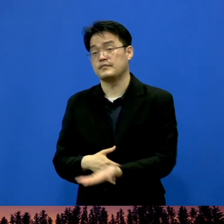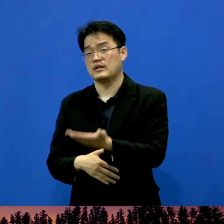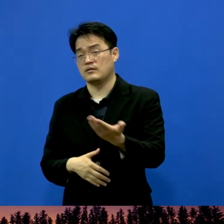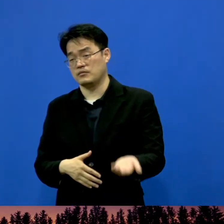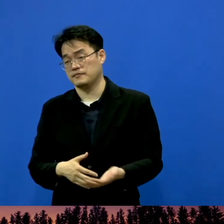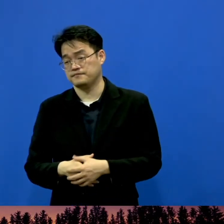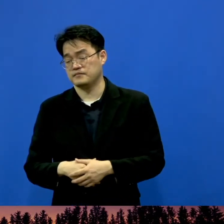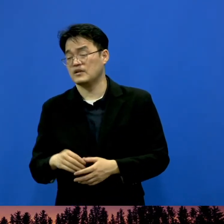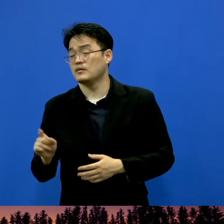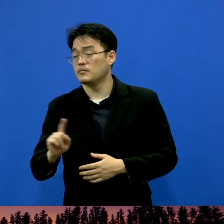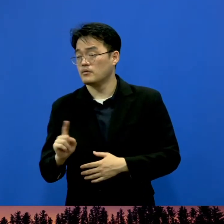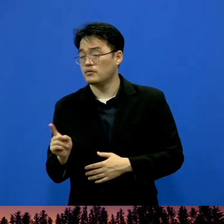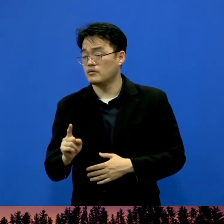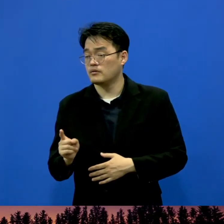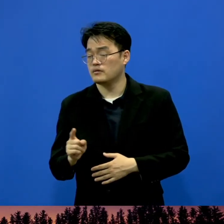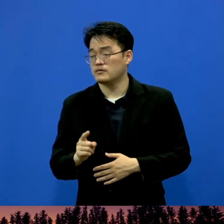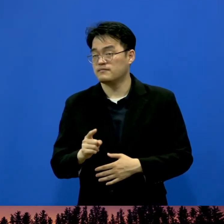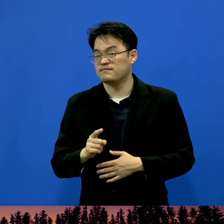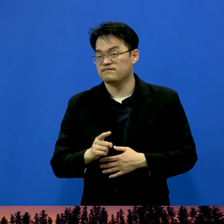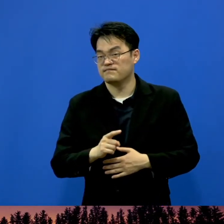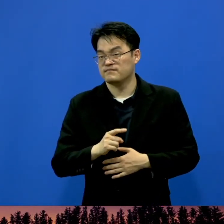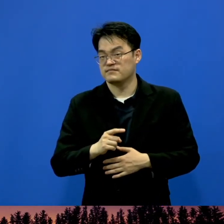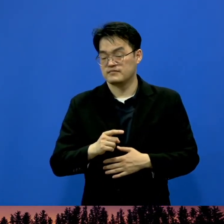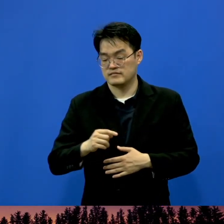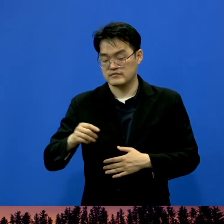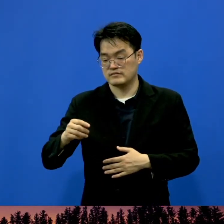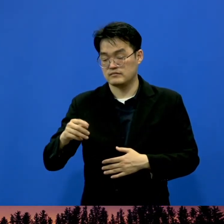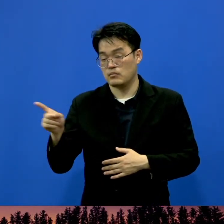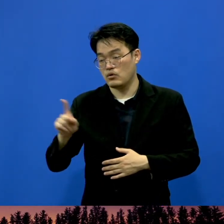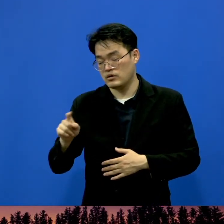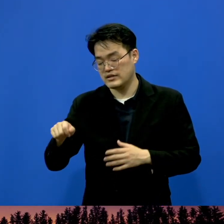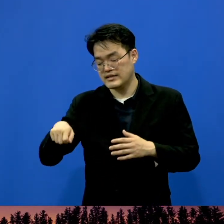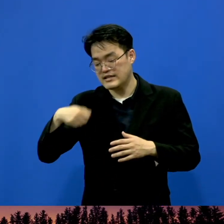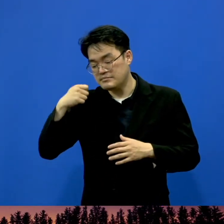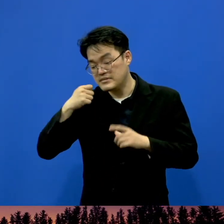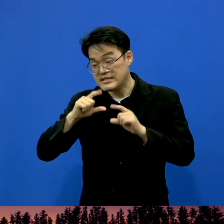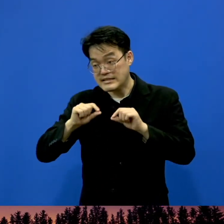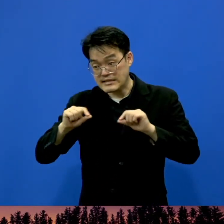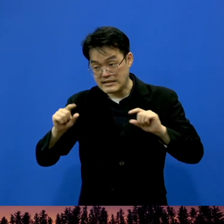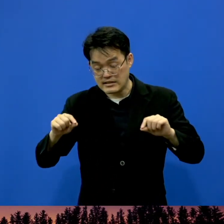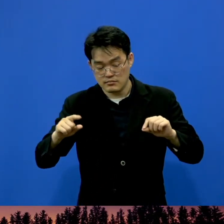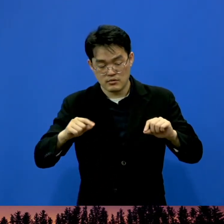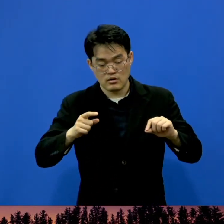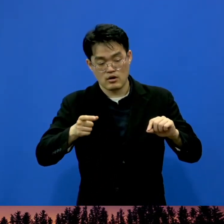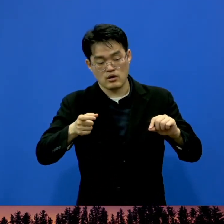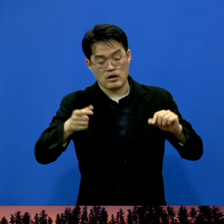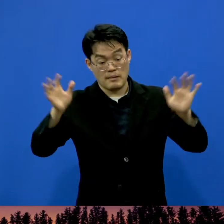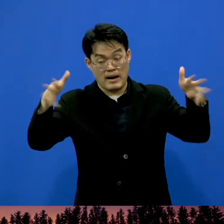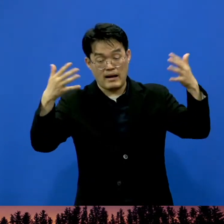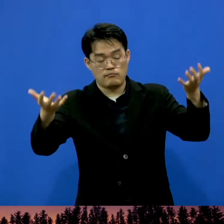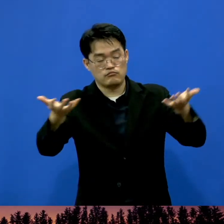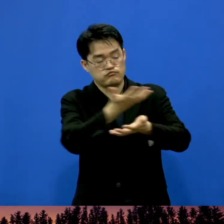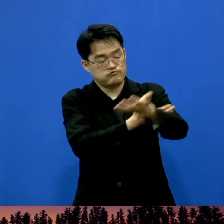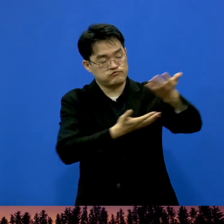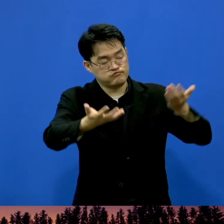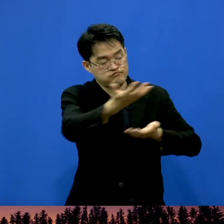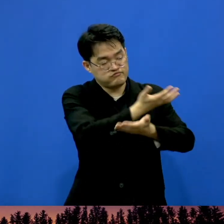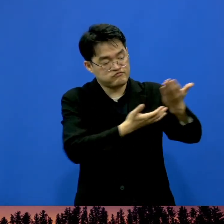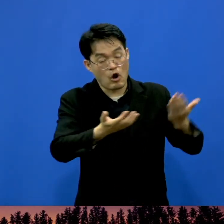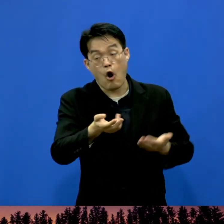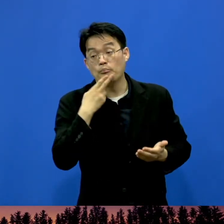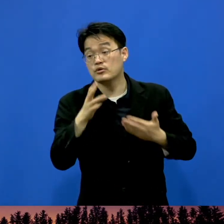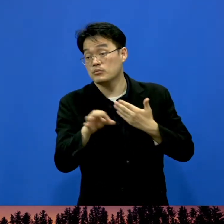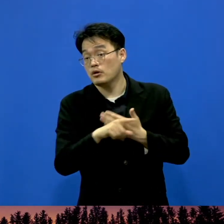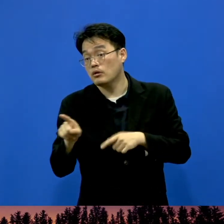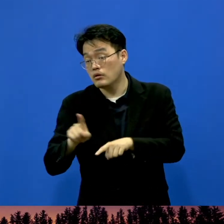곳에 음식을 두면 금방 곰팡이가 생겨요. 생각도 곰팡이가 생긴다는 거예요. 생각에 환풍장치를 넣어야